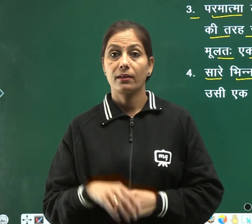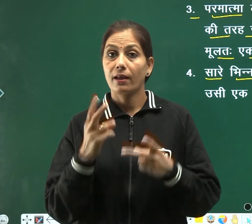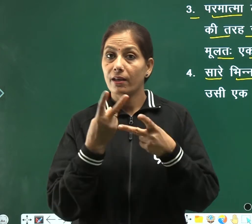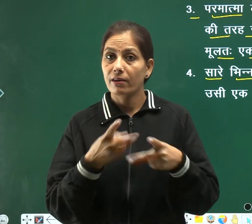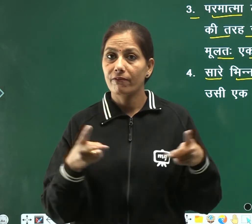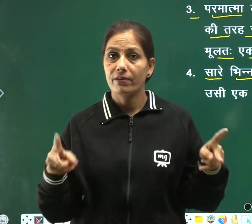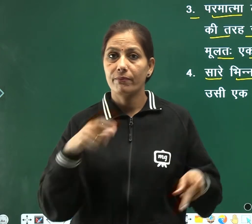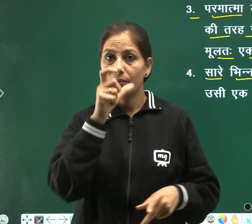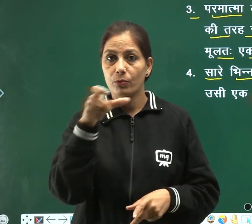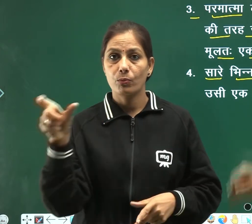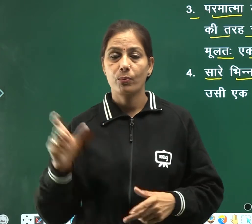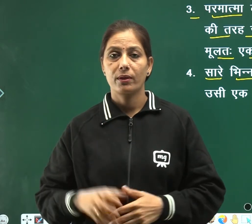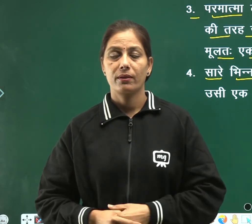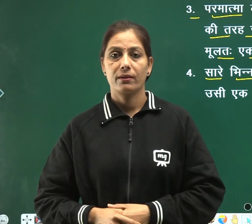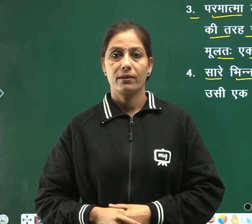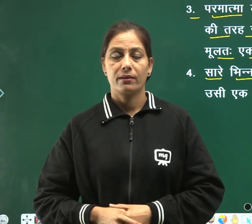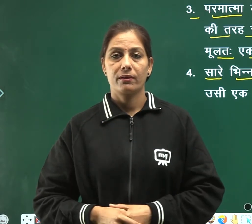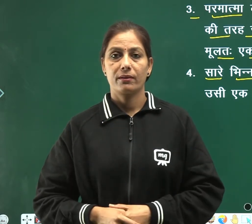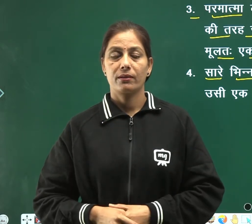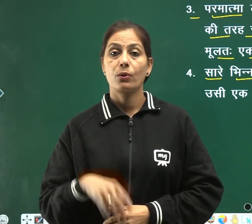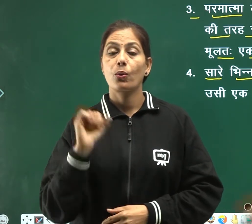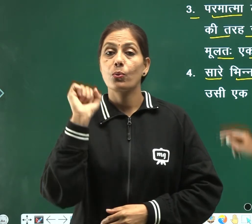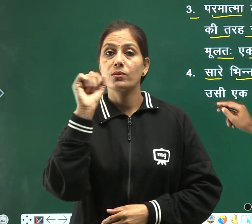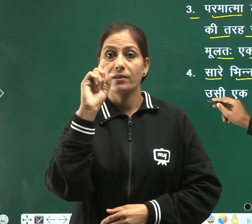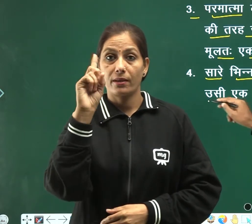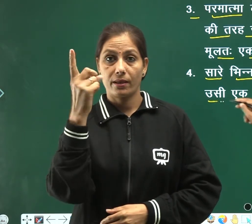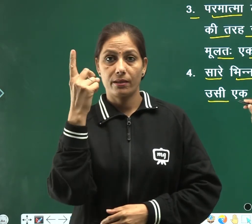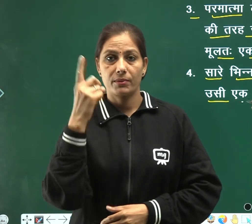भिन्न रूपों में उसी एक का